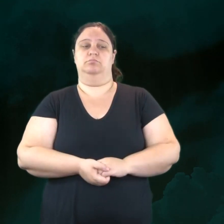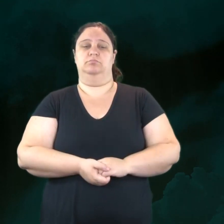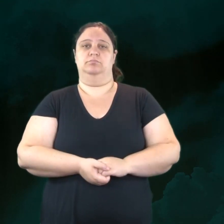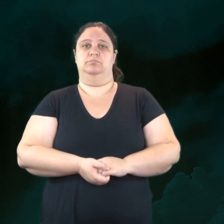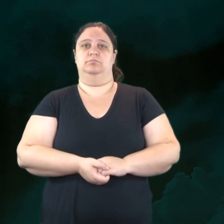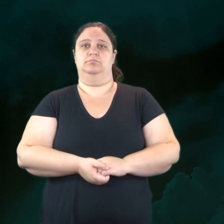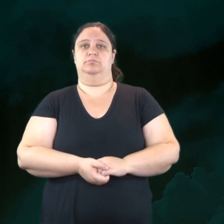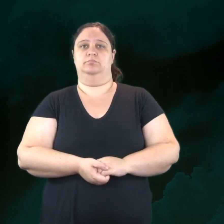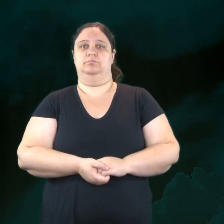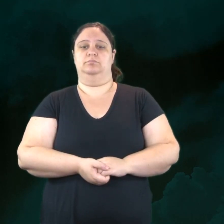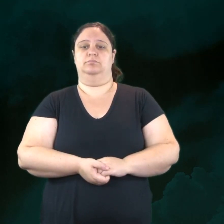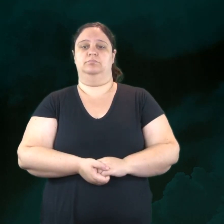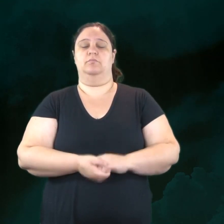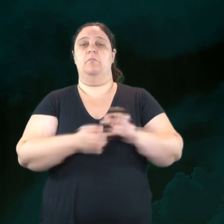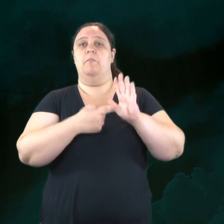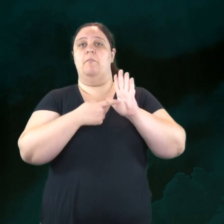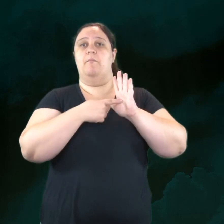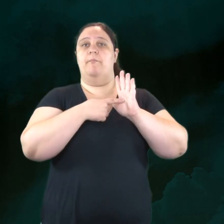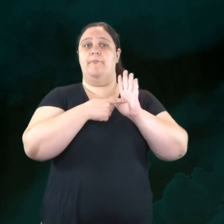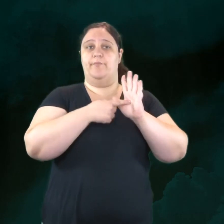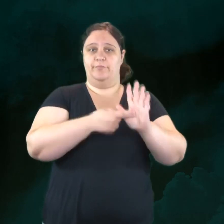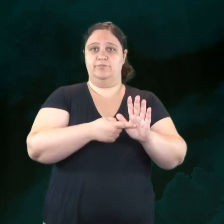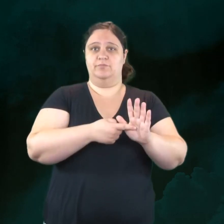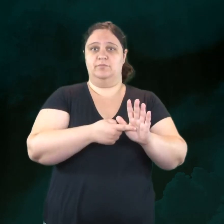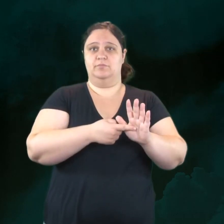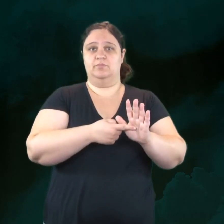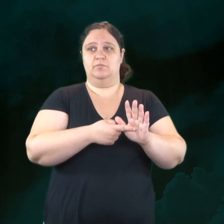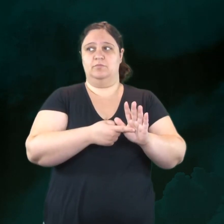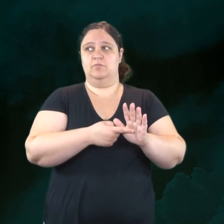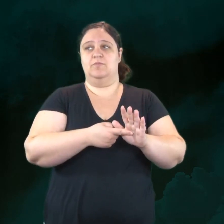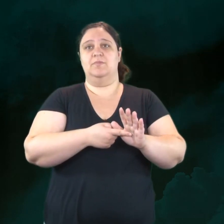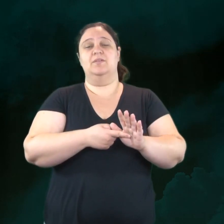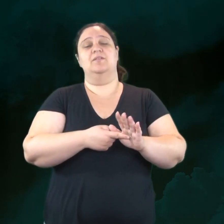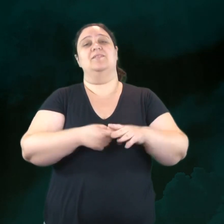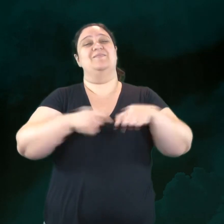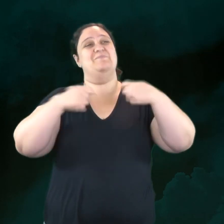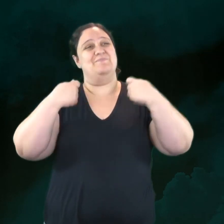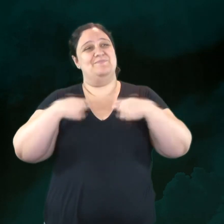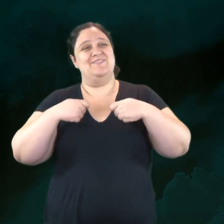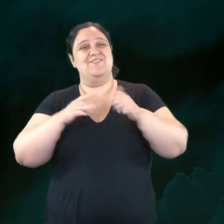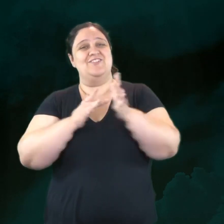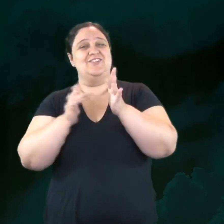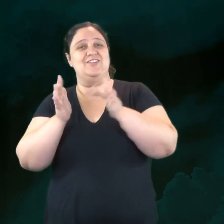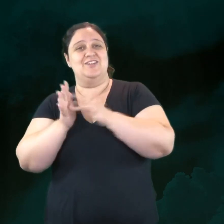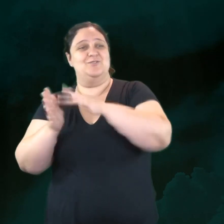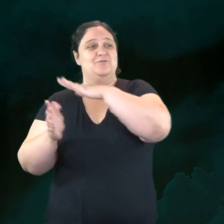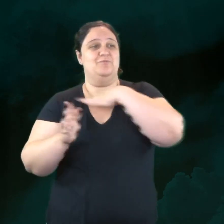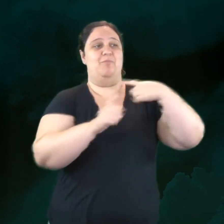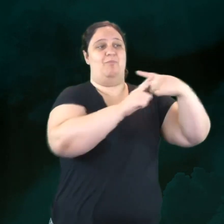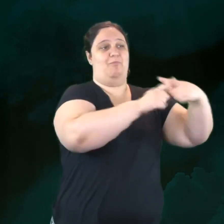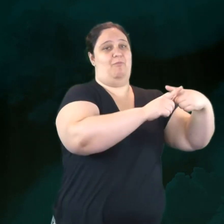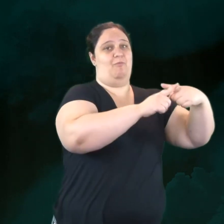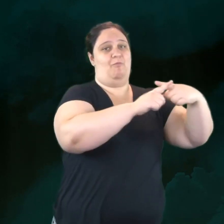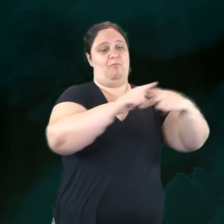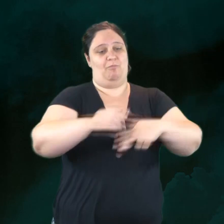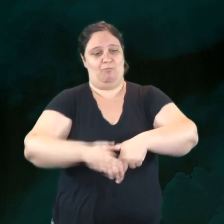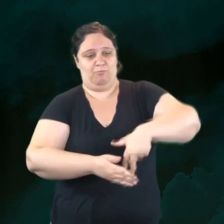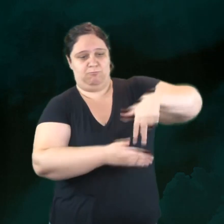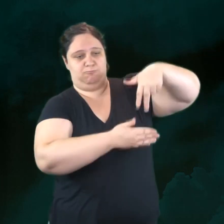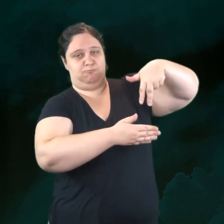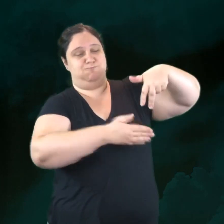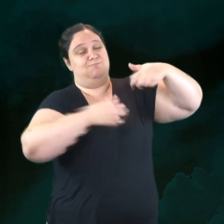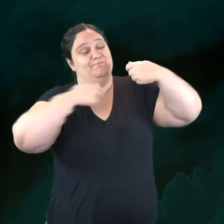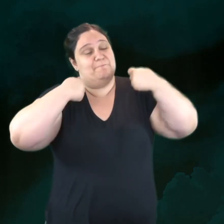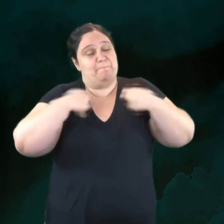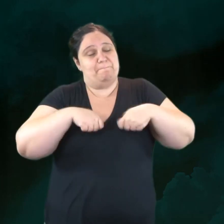expondo e demonstrando ter sido necessário que o Cristo padecesse e ressurgisse dentre os mortos.